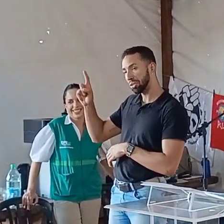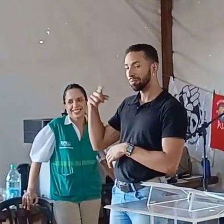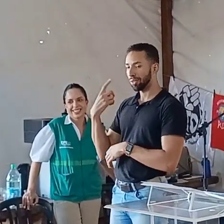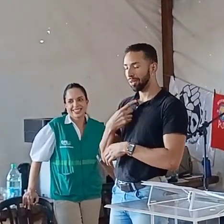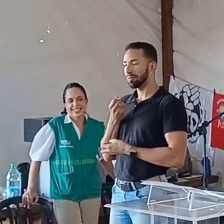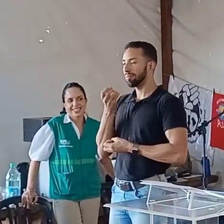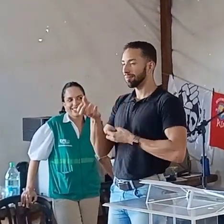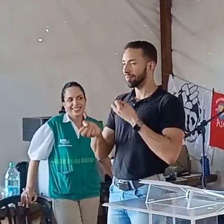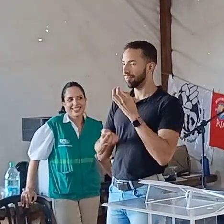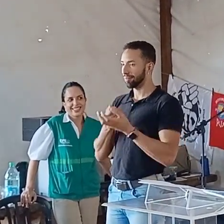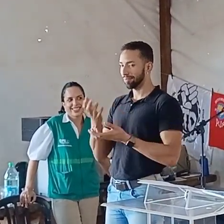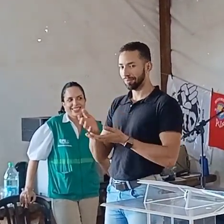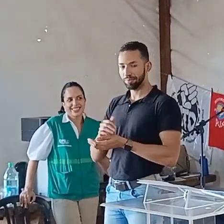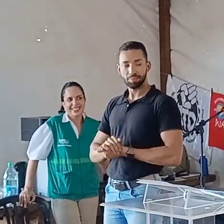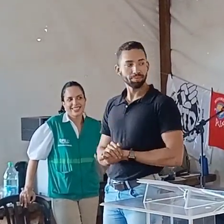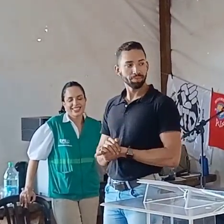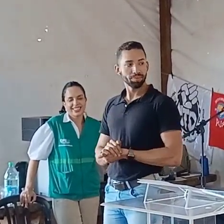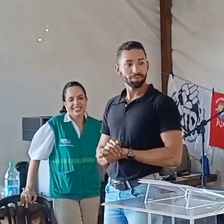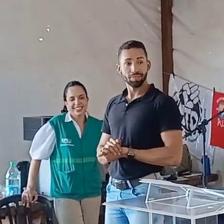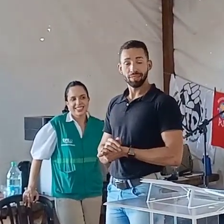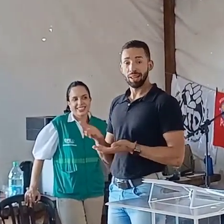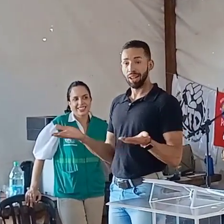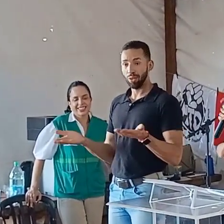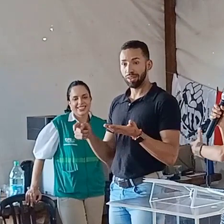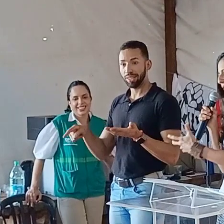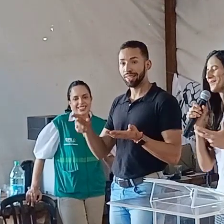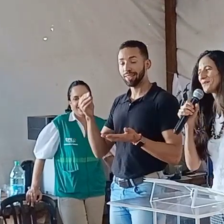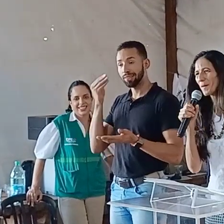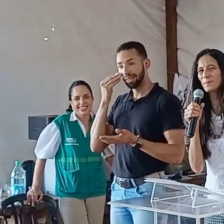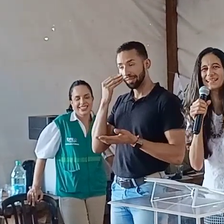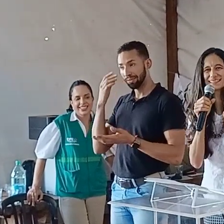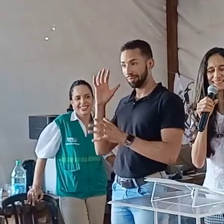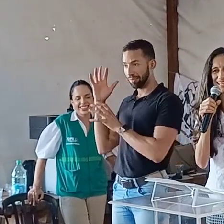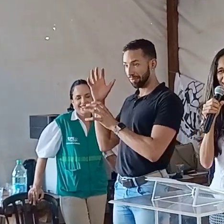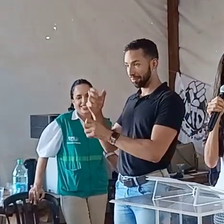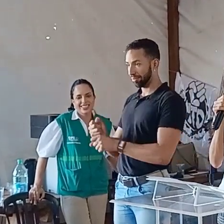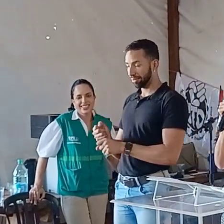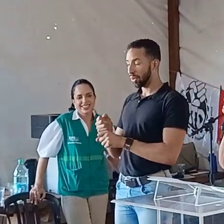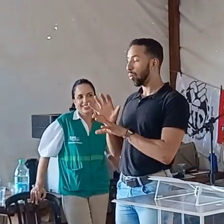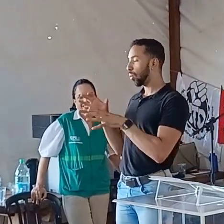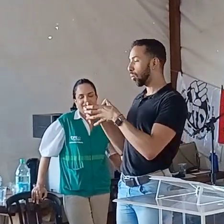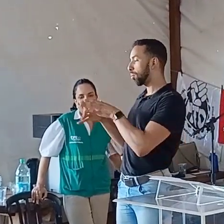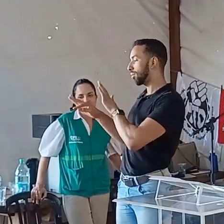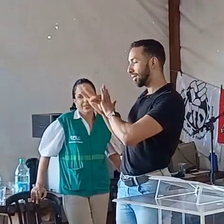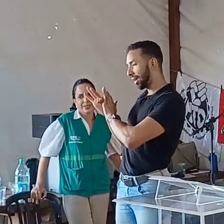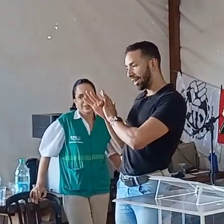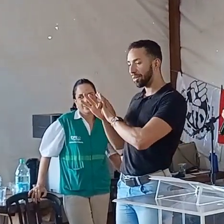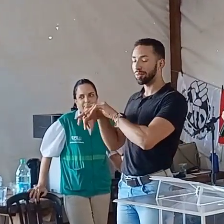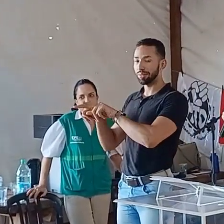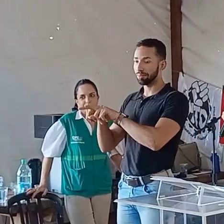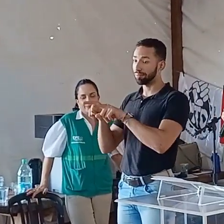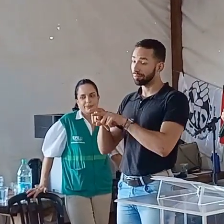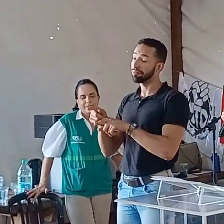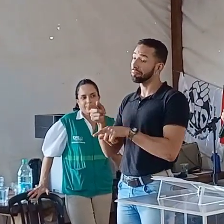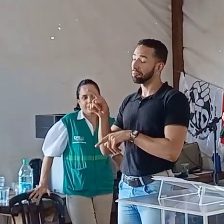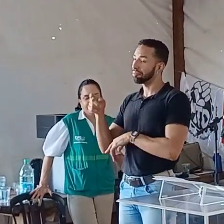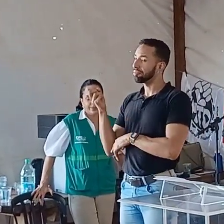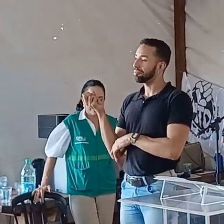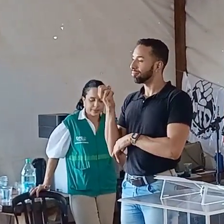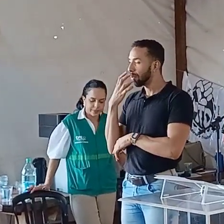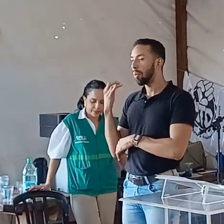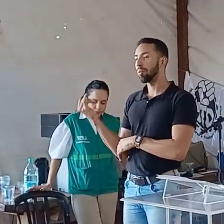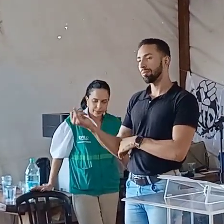escutarmos. Então, fazendo aqui, né, um retorno com a parte técnica, mas foi muito